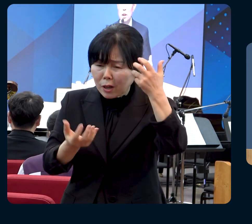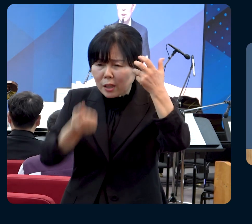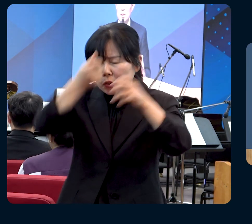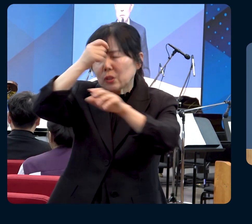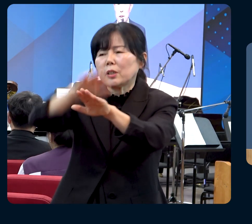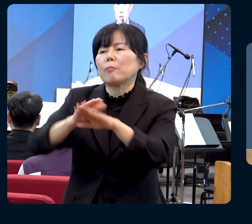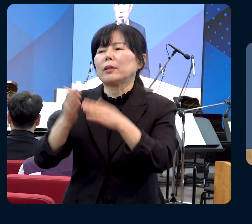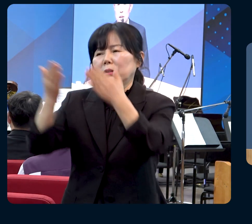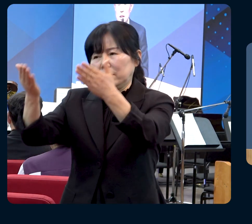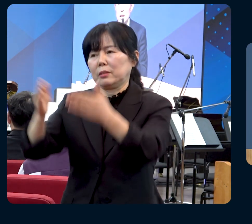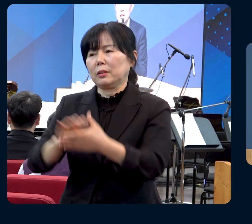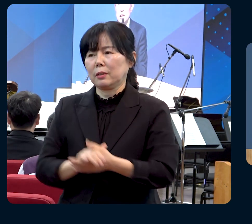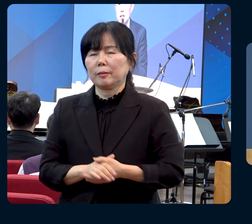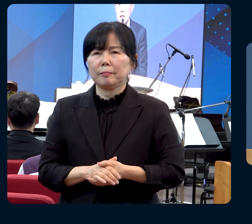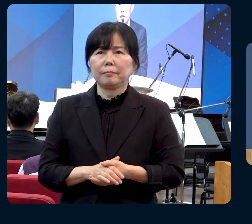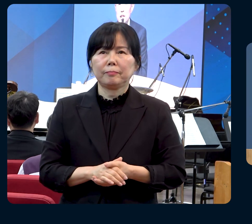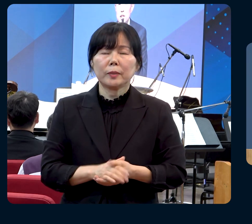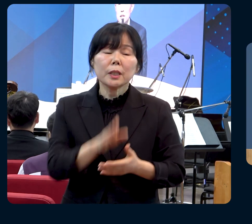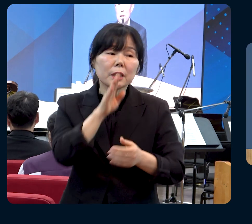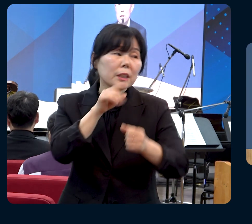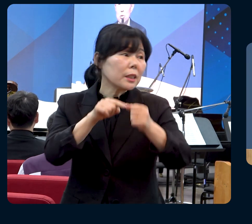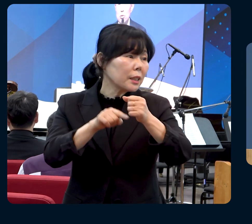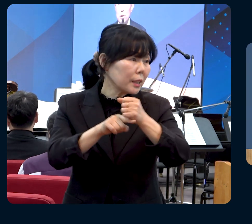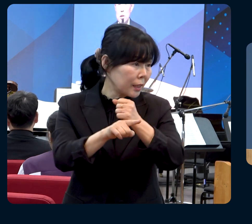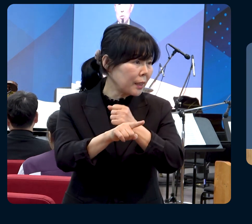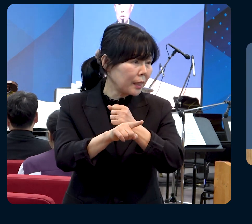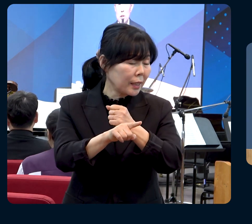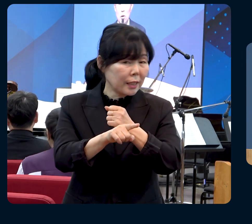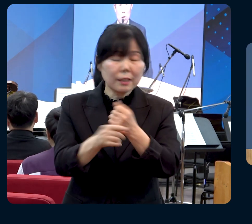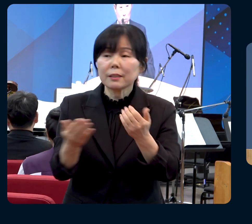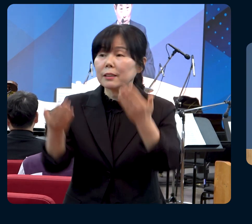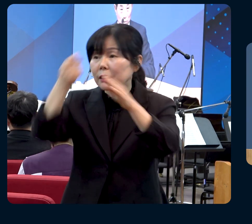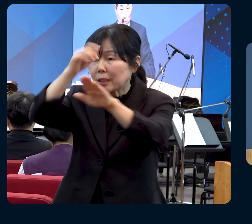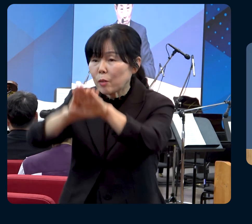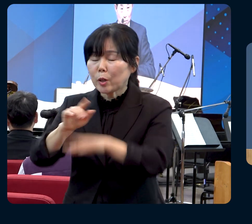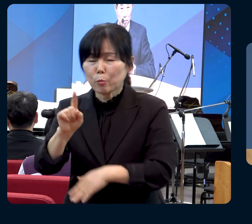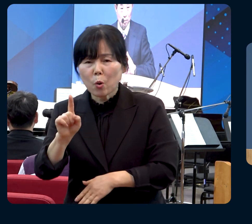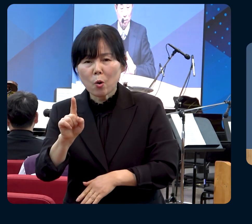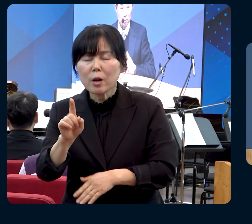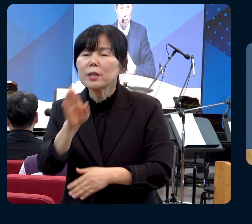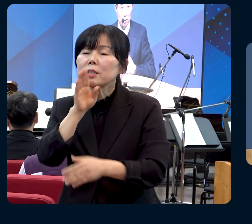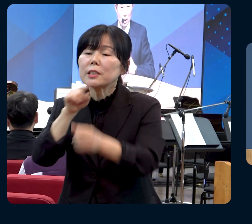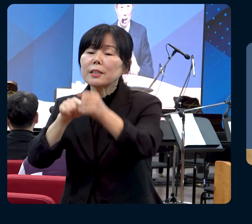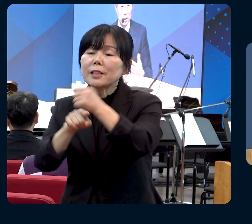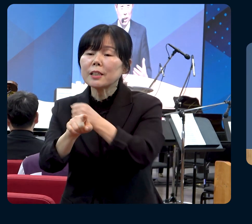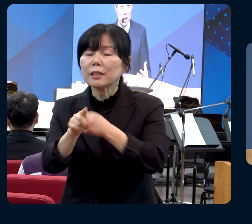진리로 드리는 예배는 진리이신 예수 그리스도를 영접하고